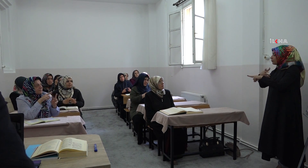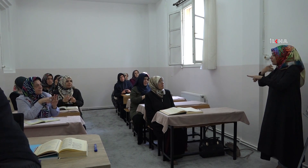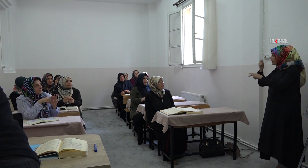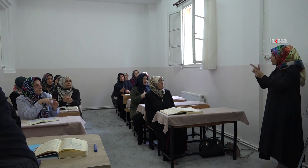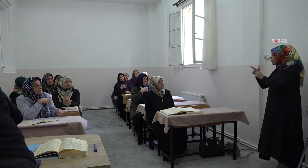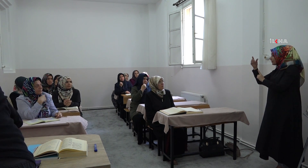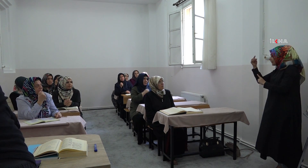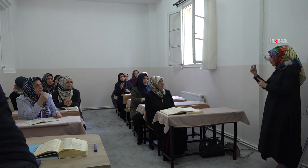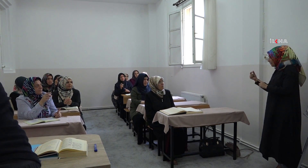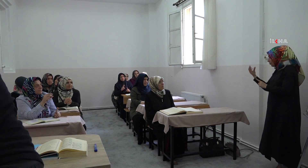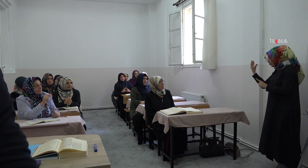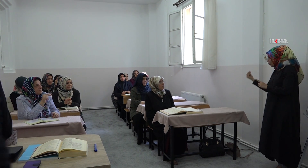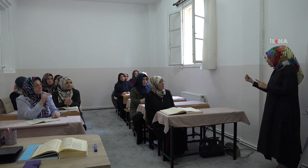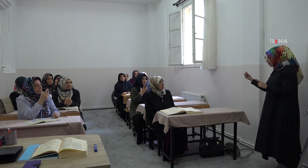da bi olur.